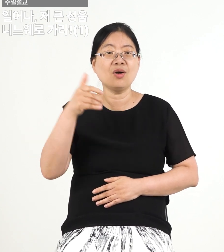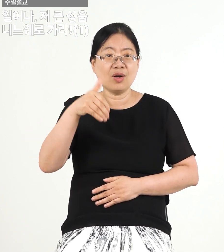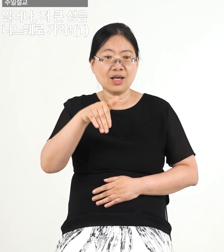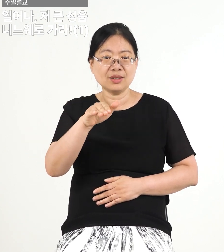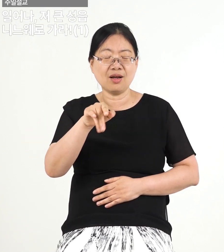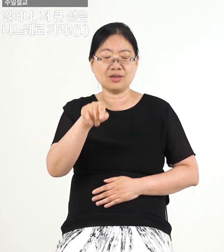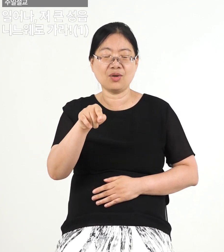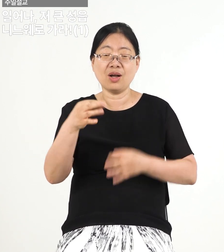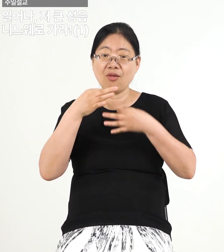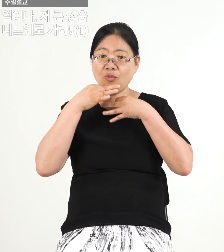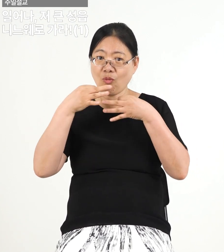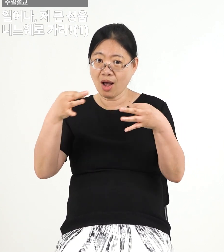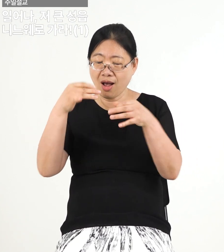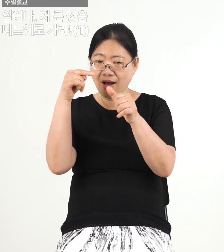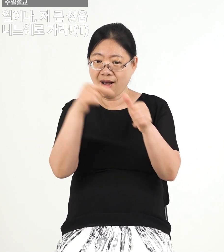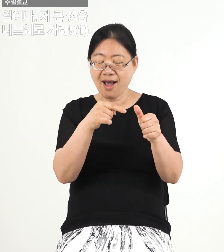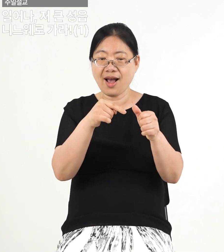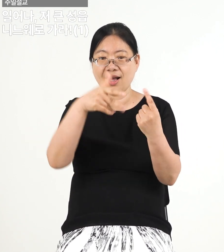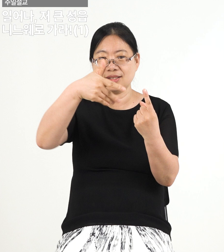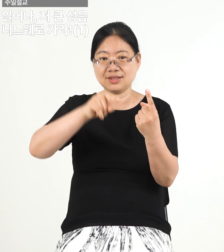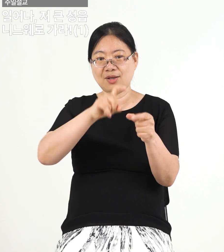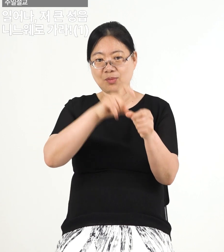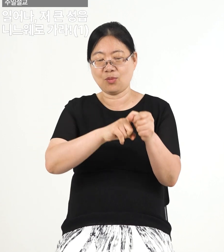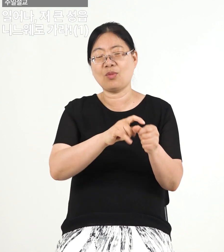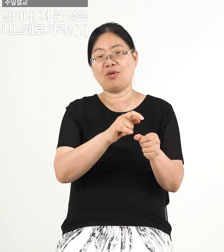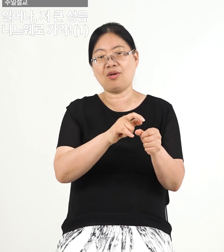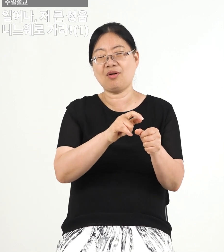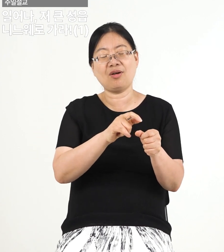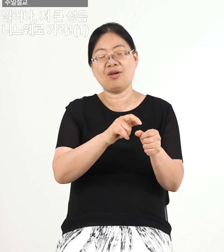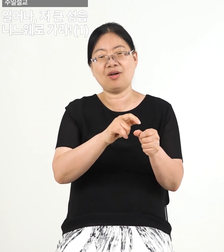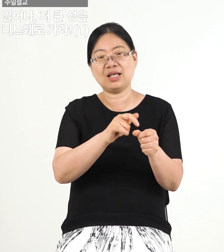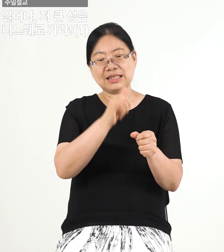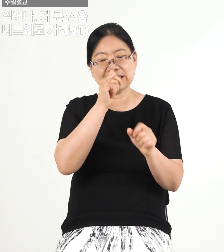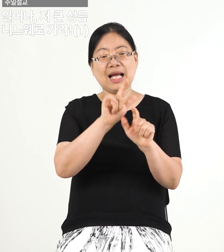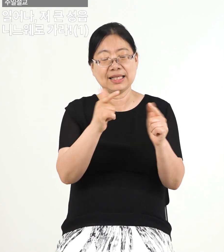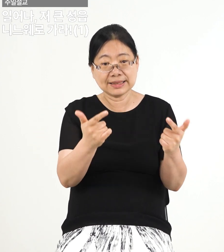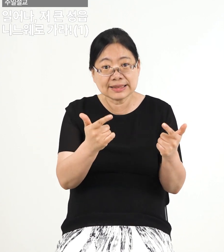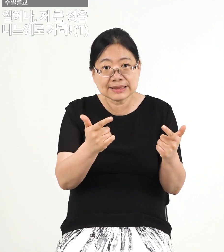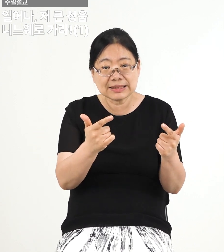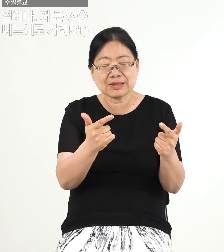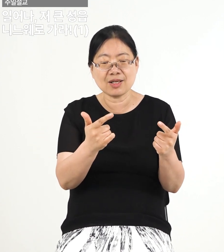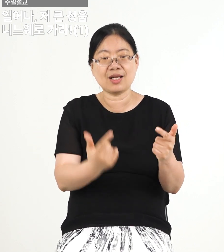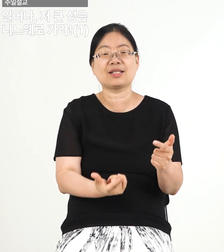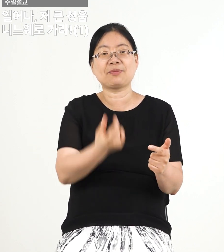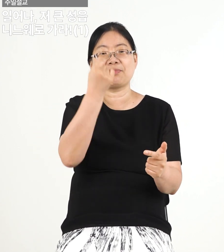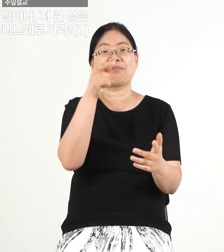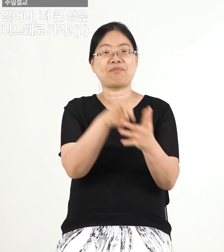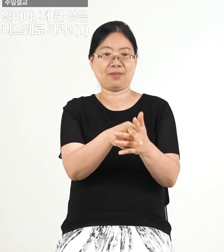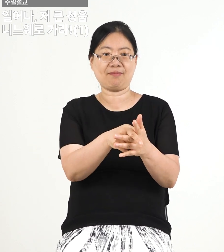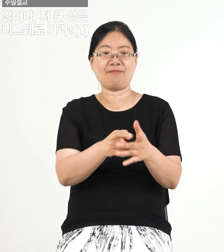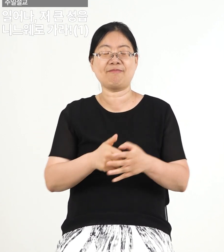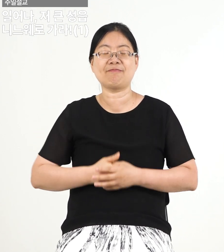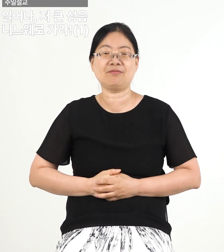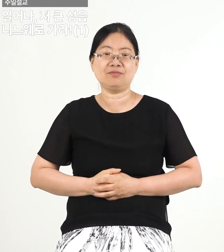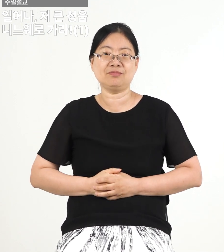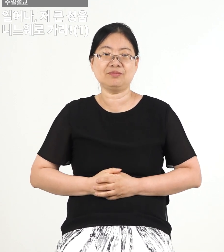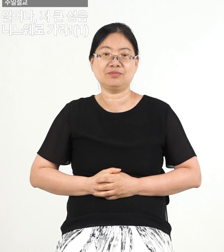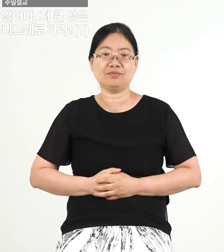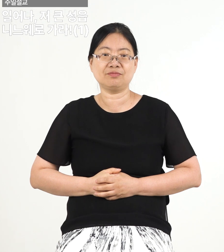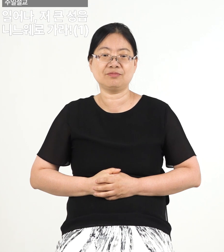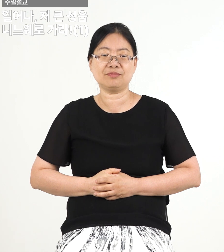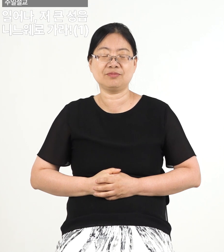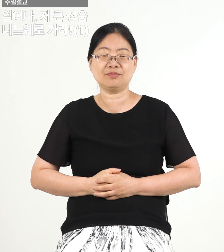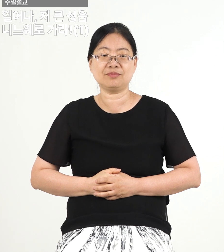그것을 외치라는데 1차적인 목적이 있지 않다는 것을 금방 눈치챌 수가 있습니다.